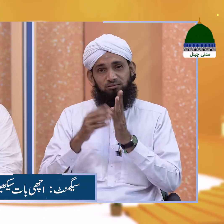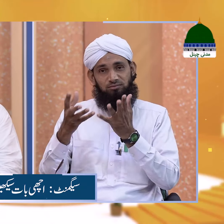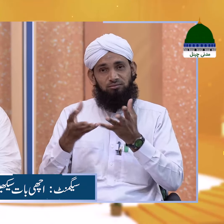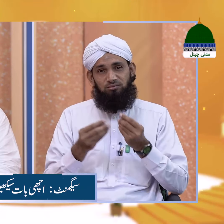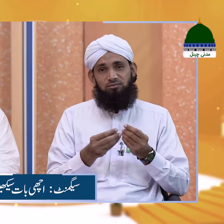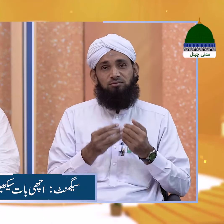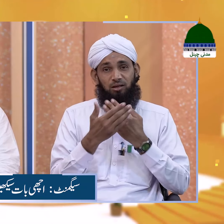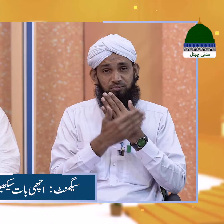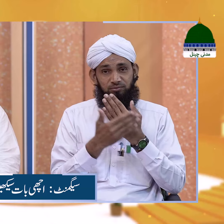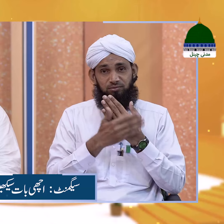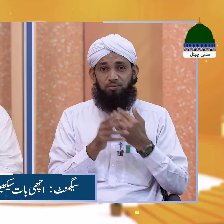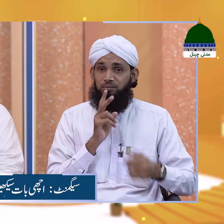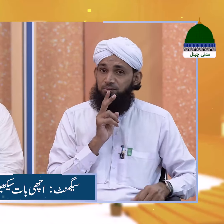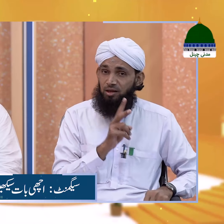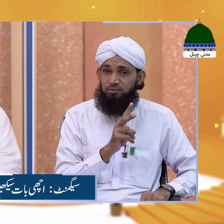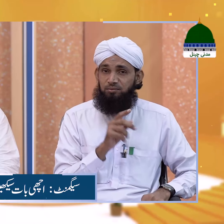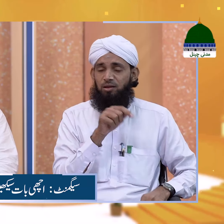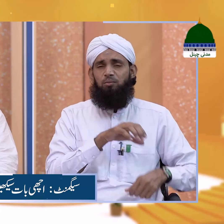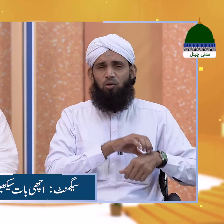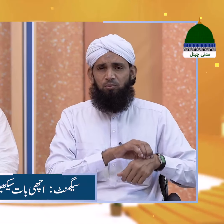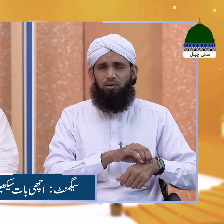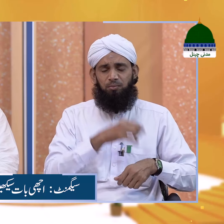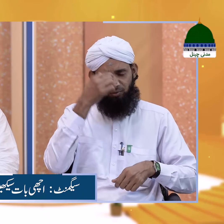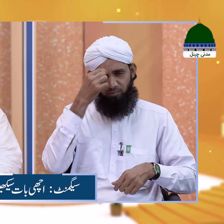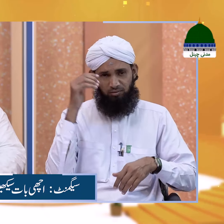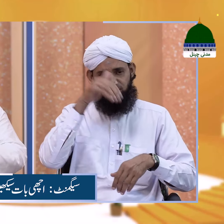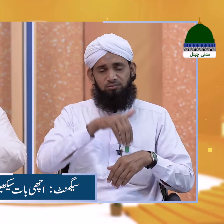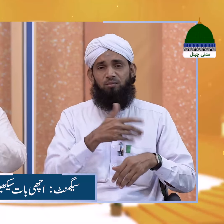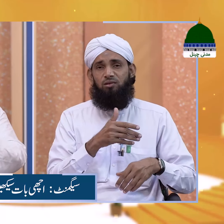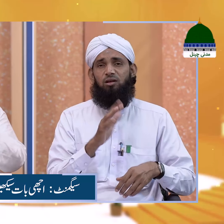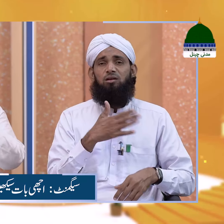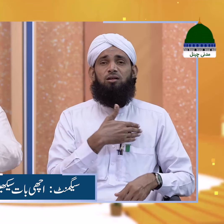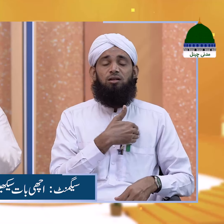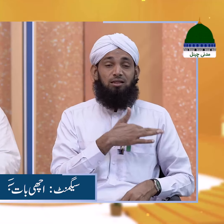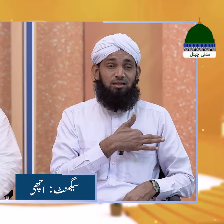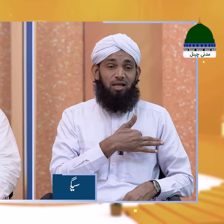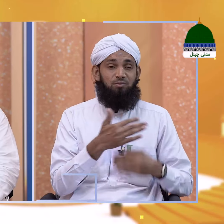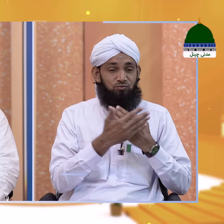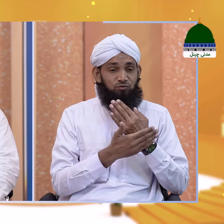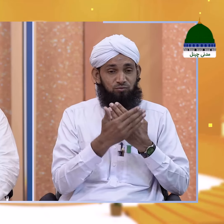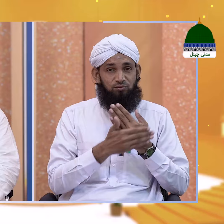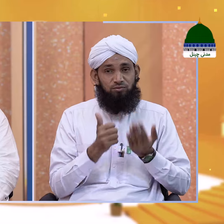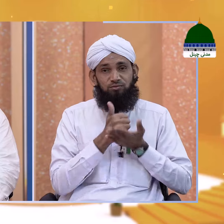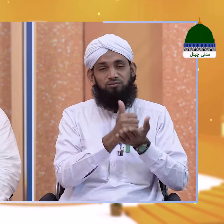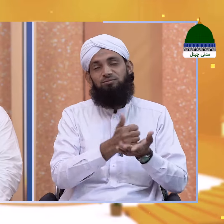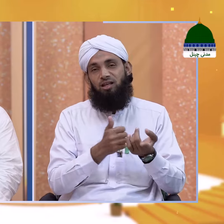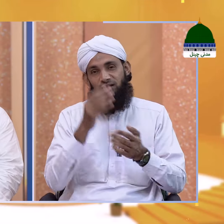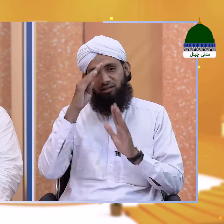کیسے کرنی ہے، آپ نے تعزیت کیسے کرنی ہے، آپ نے دوسرے والے کا دل کس طرح سے جیتنا ہے۔ تو دین اسلام نے ہمیں یہ بھی سکھایا